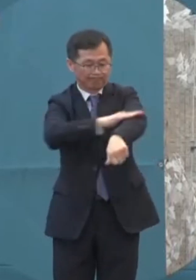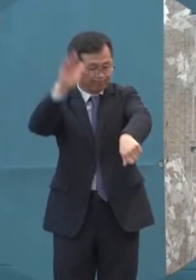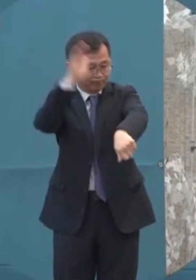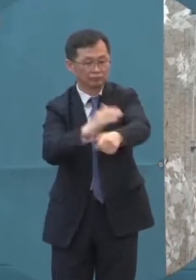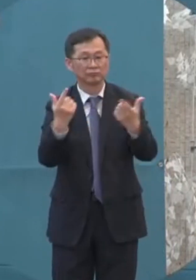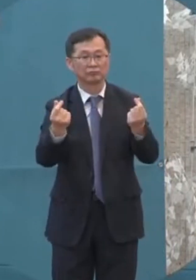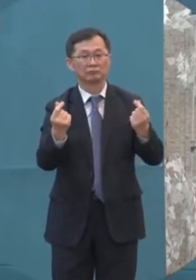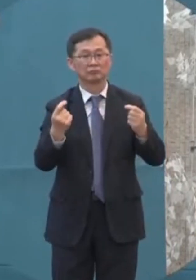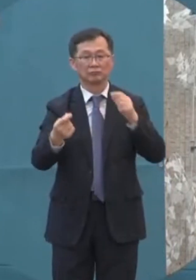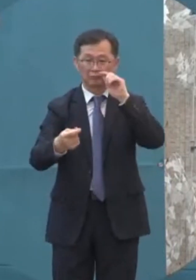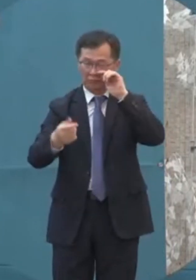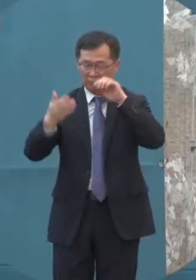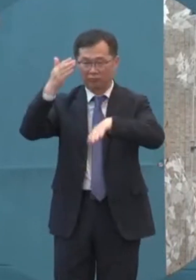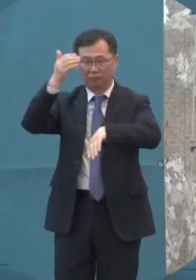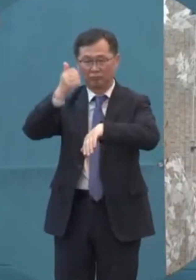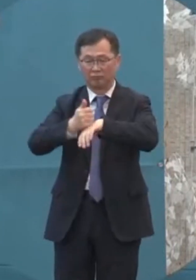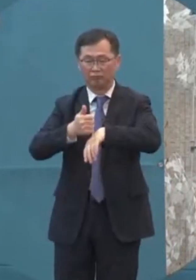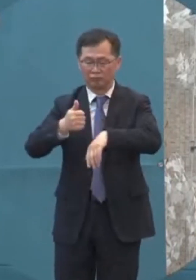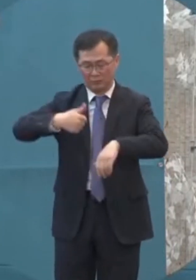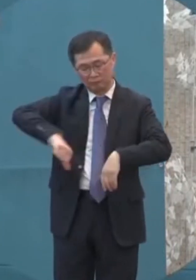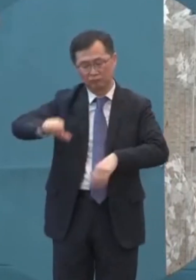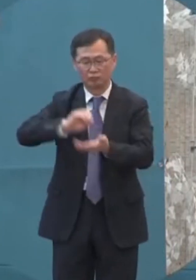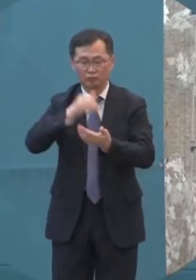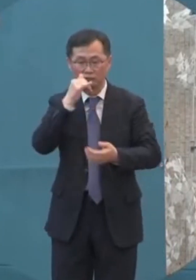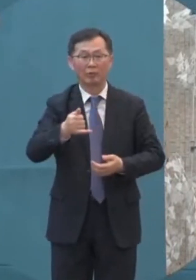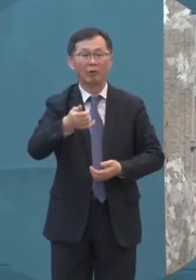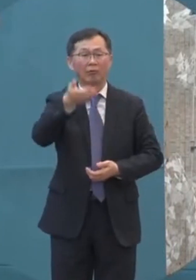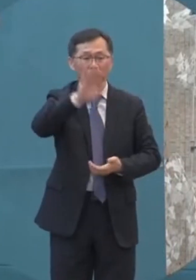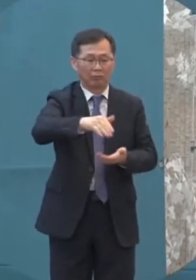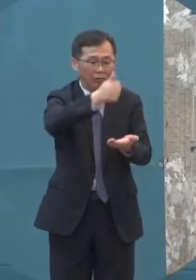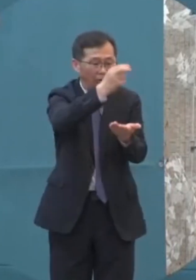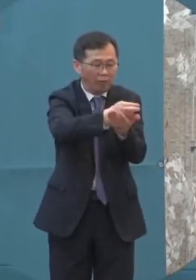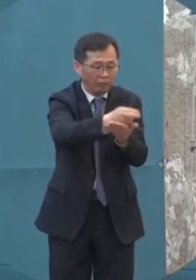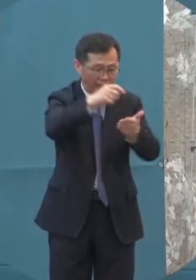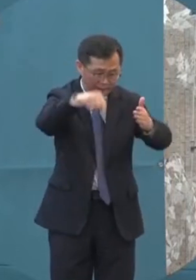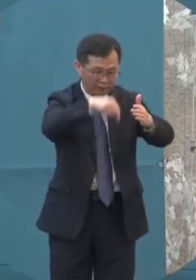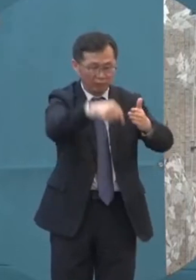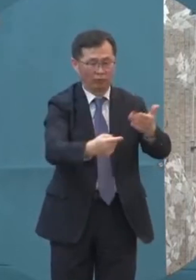물론 아드님들의 불행은 있었지만 근데 똑같은 헌법 아래서